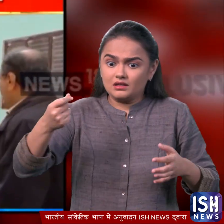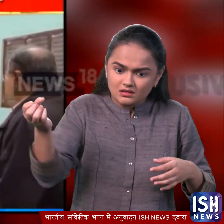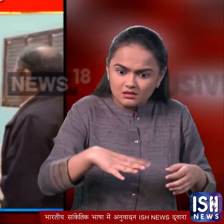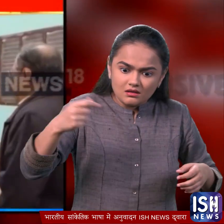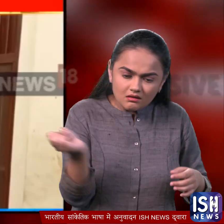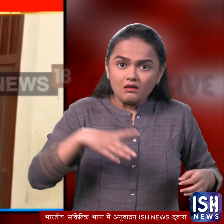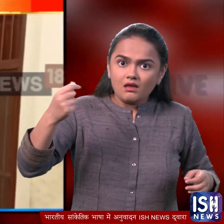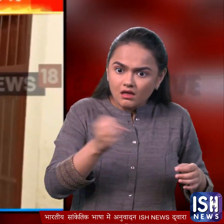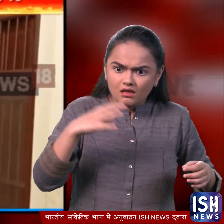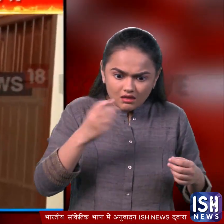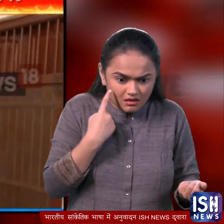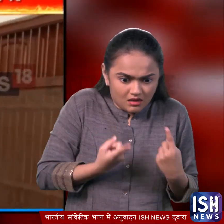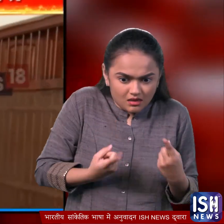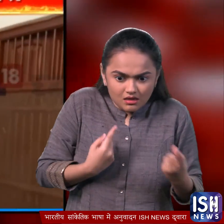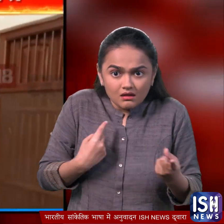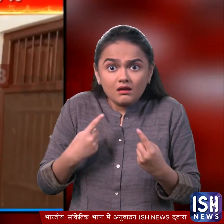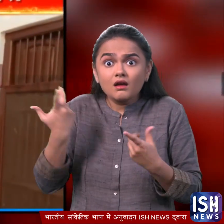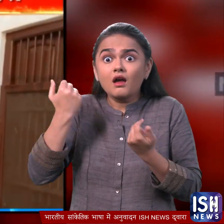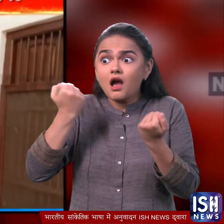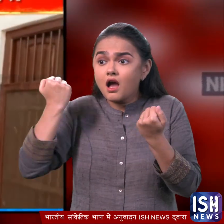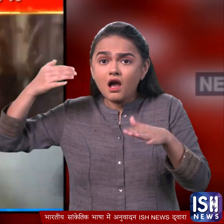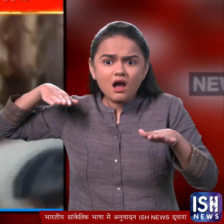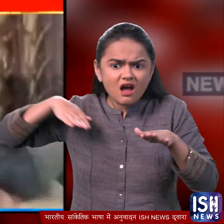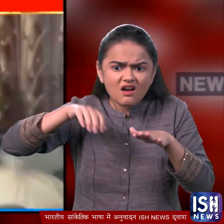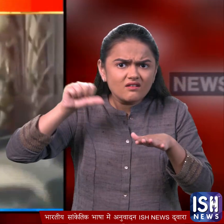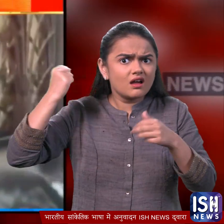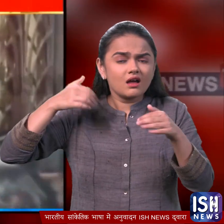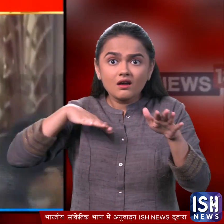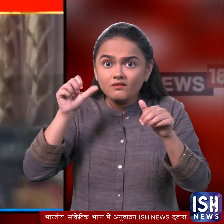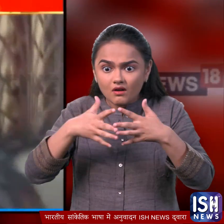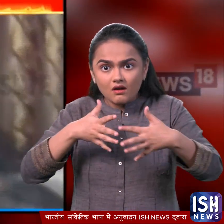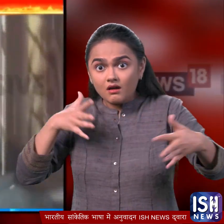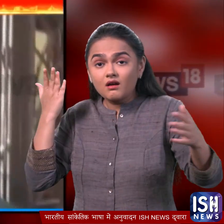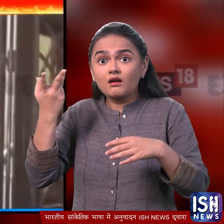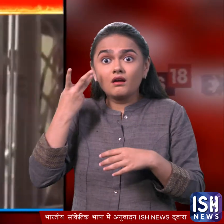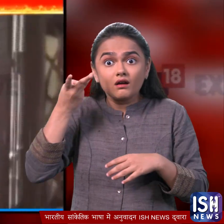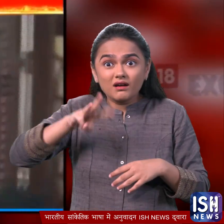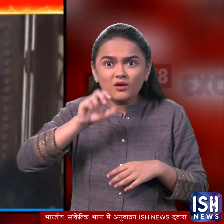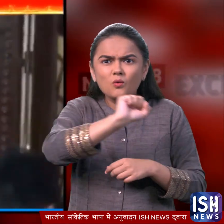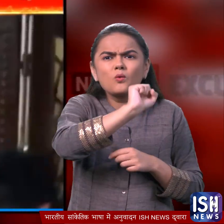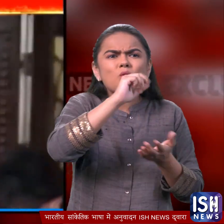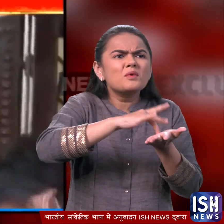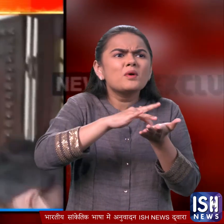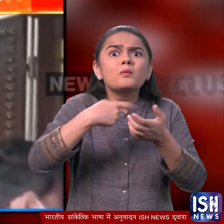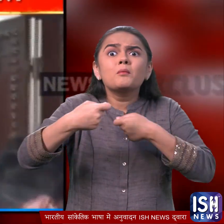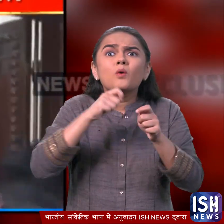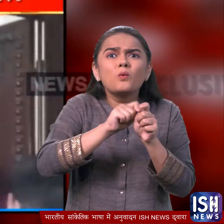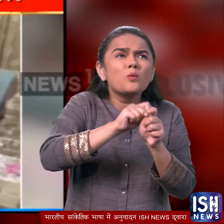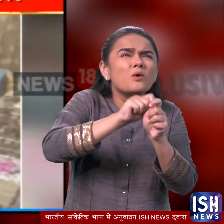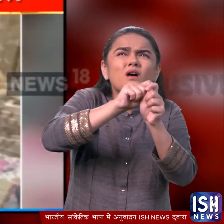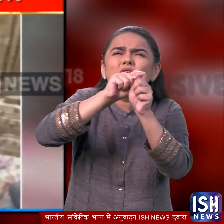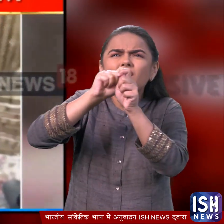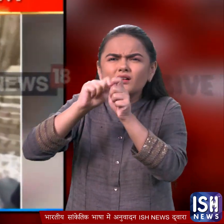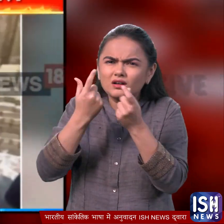गलियों में ये घर हैं वो इतनी संकरी हैं कि वहां गाड़ी भी नहीं पहुंच सकती। 3 दिन से इत्र कारोबारी पीयूष जैन के ठिकानों पर चल रही छापेमारी